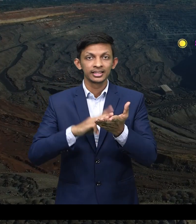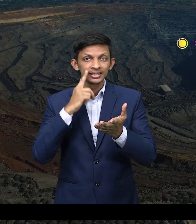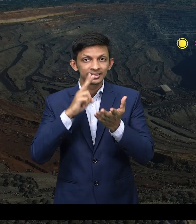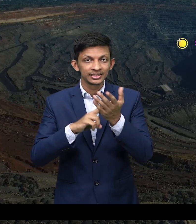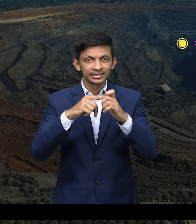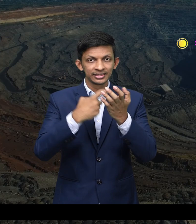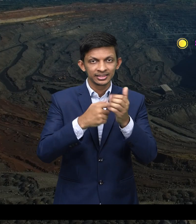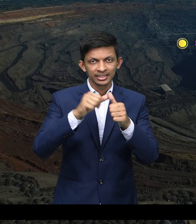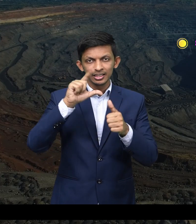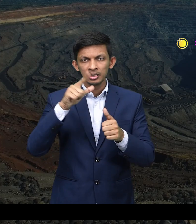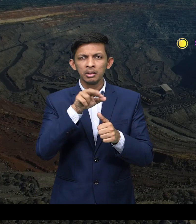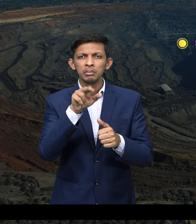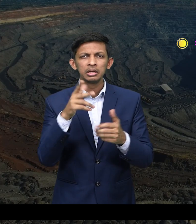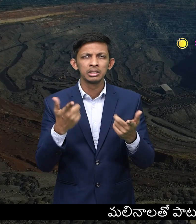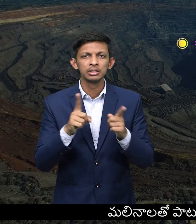ఖనిజం